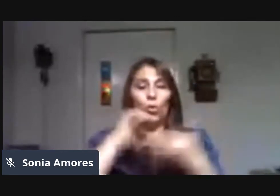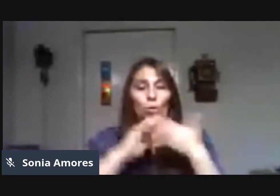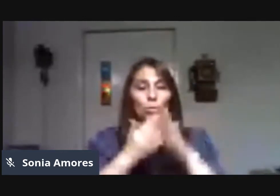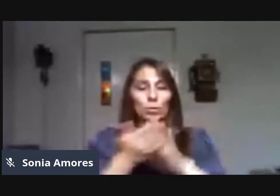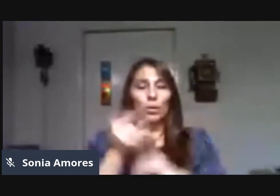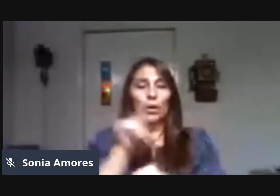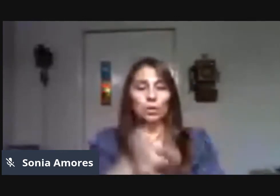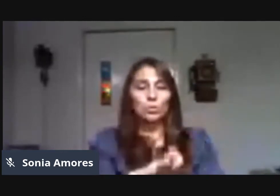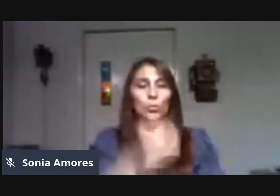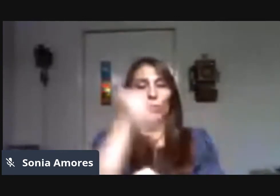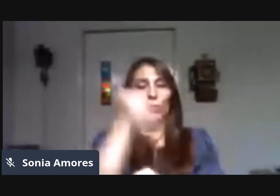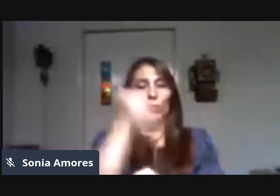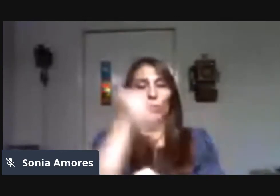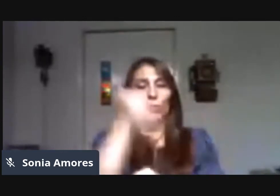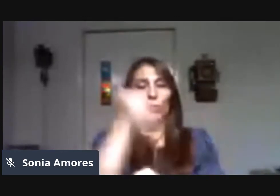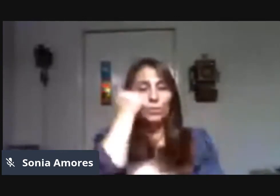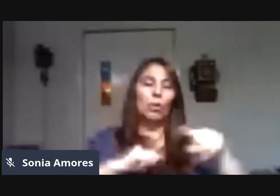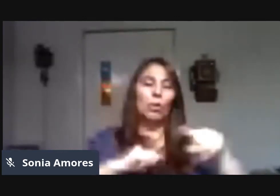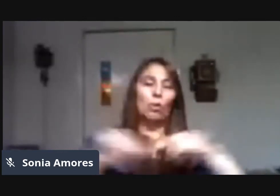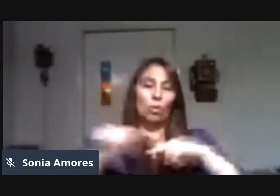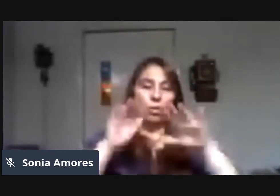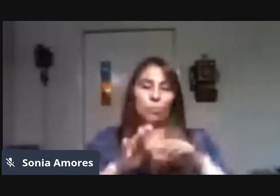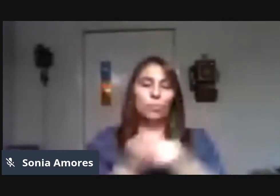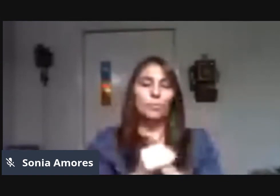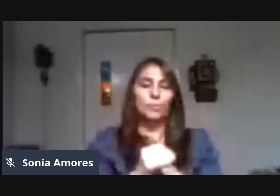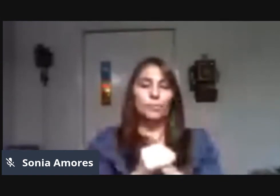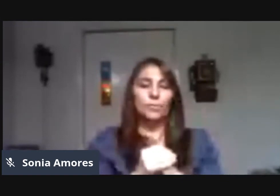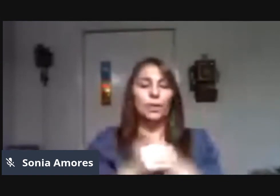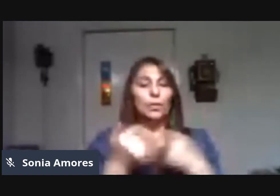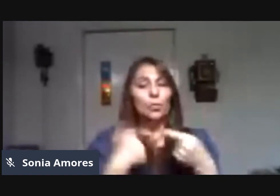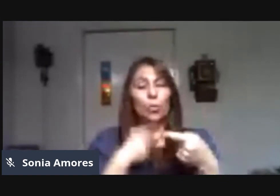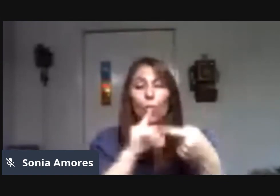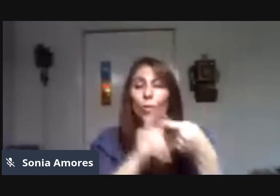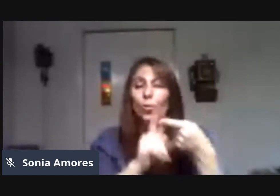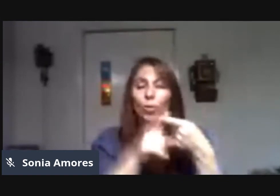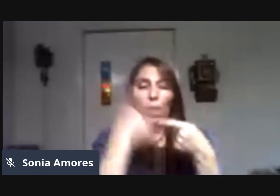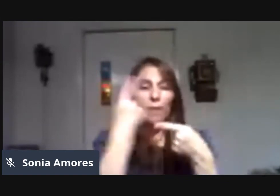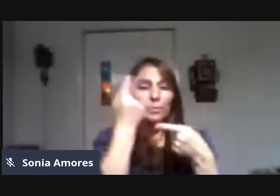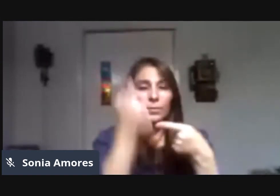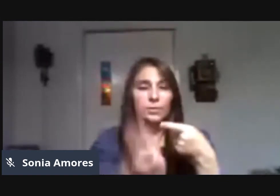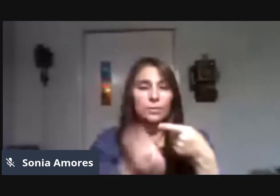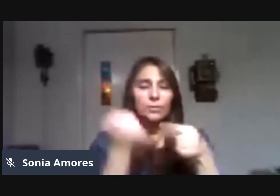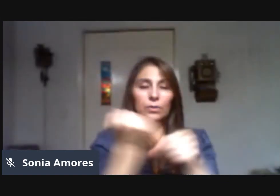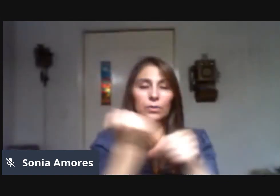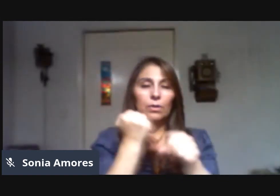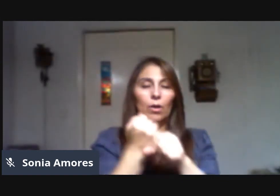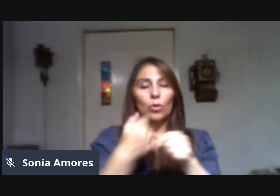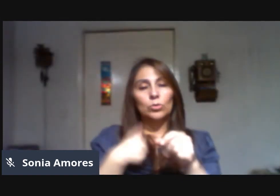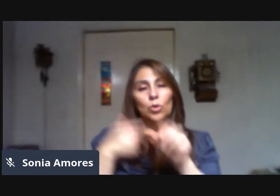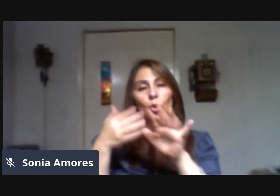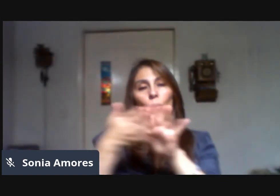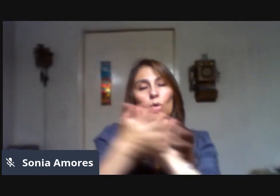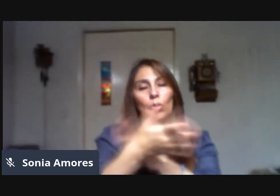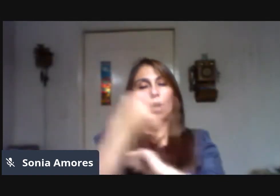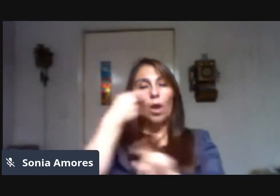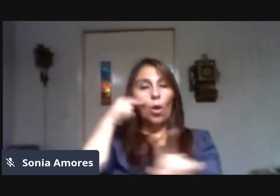momentos. Uno, digamos específicamente en contar cuáles son los propósitos